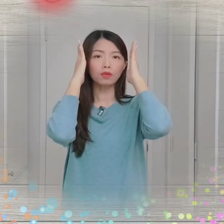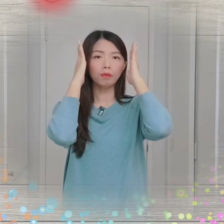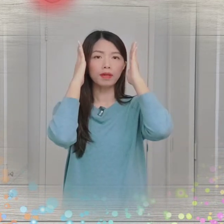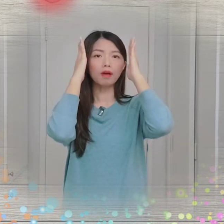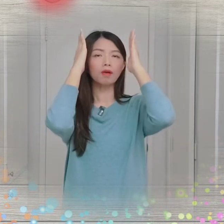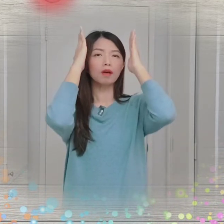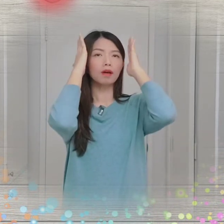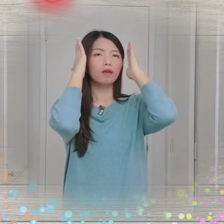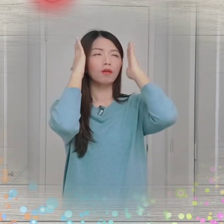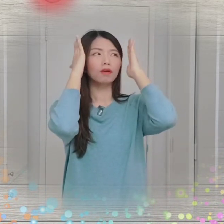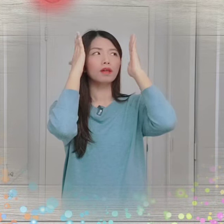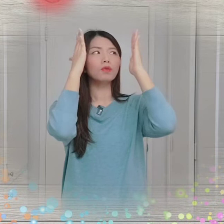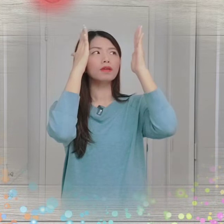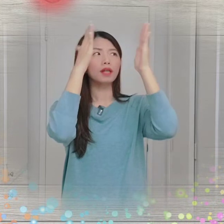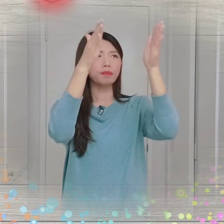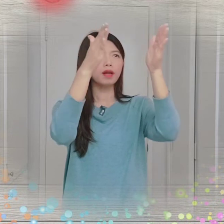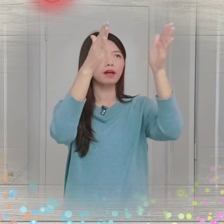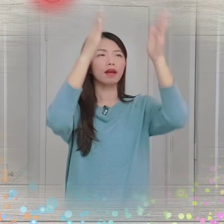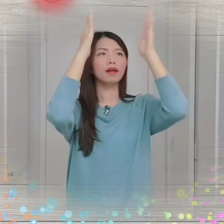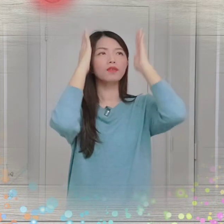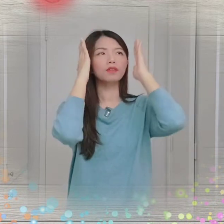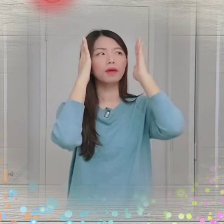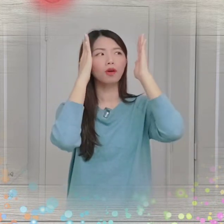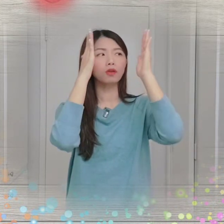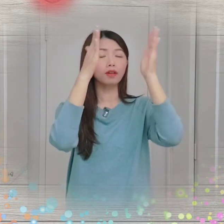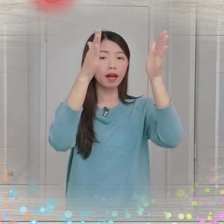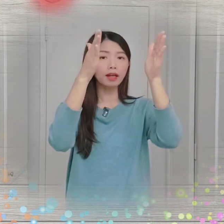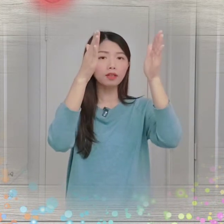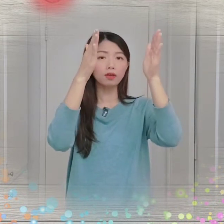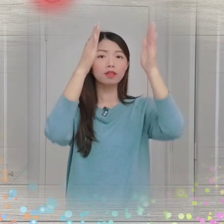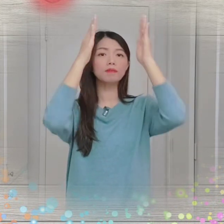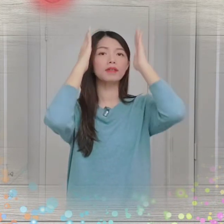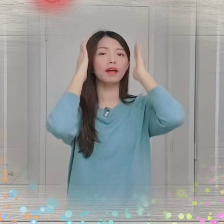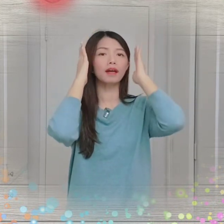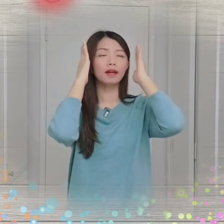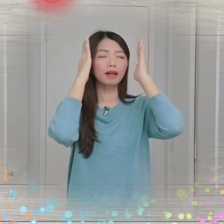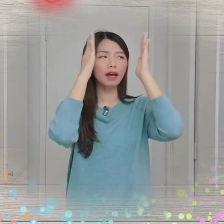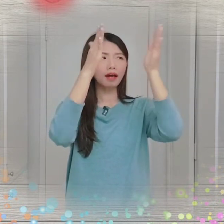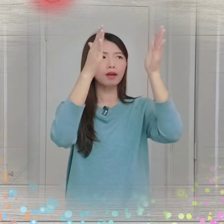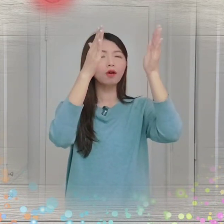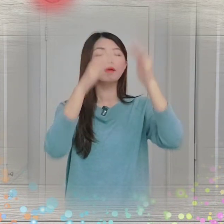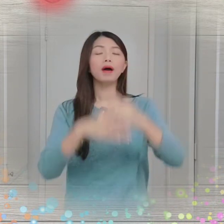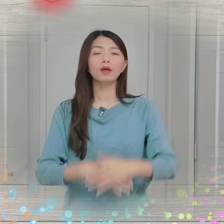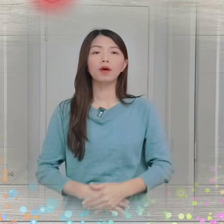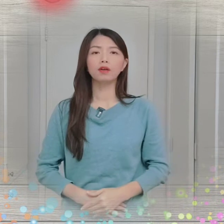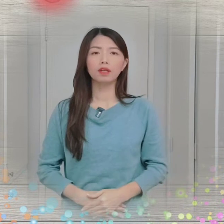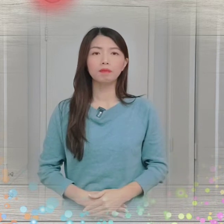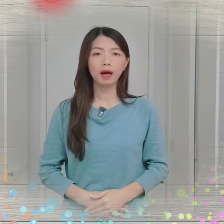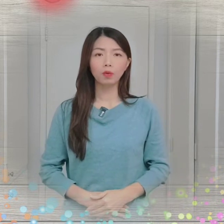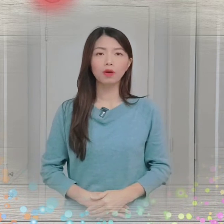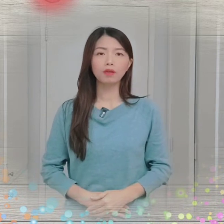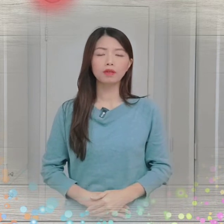양쪽 눈 옆에서 이렇게 손끝이 앞을 향하게 해주시면 어디 어디 향해서 이런 뜻입니다. 향하여 바로